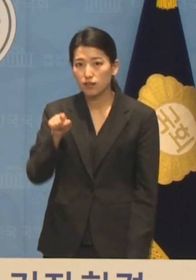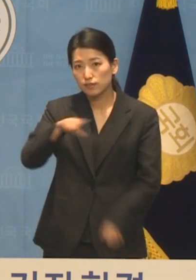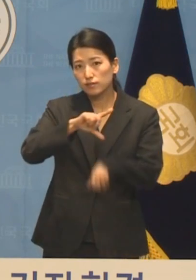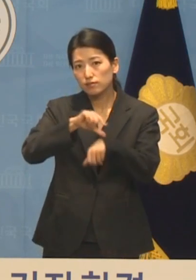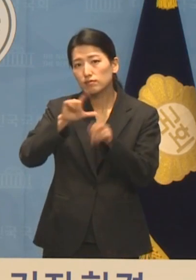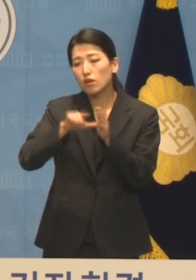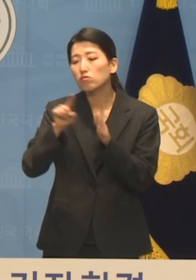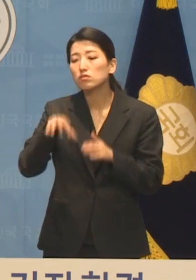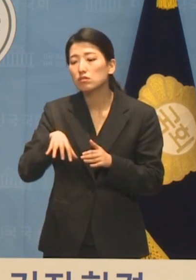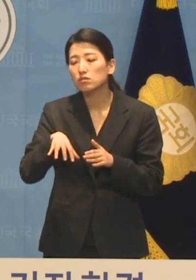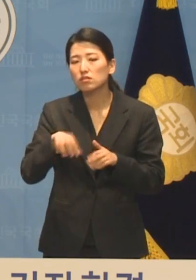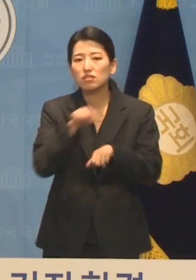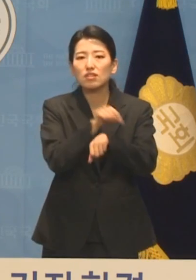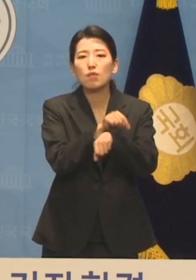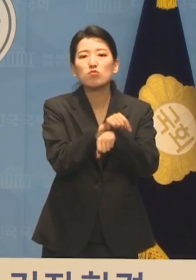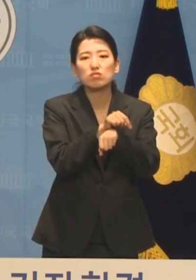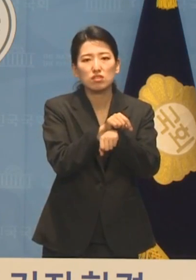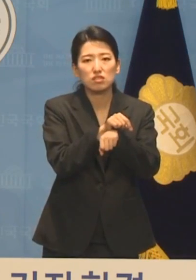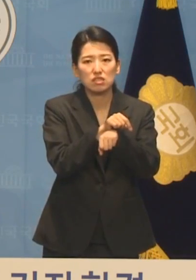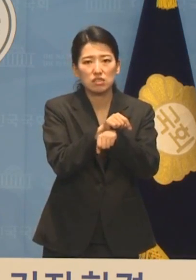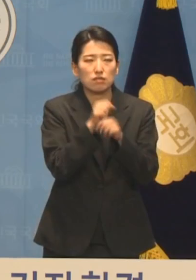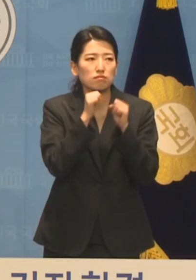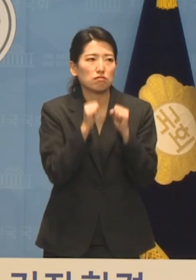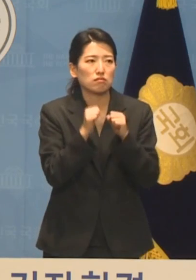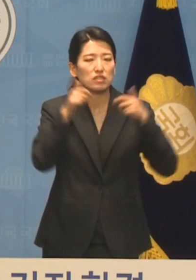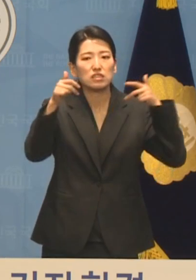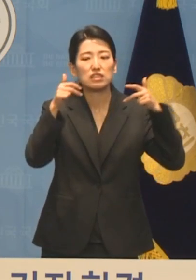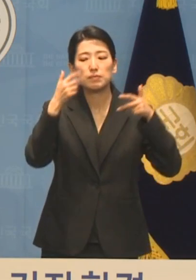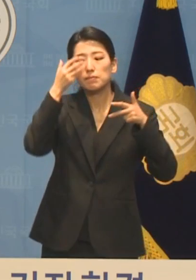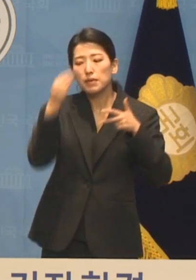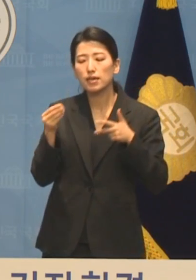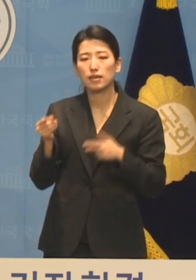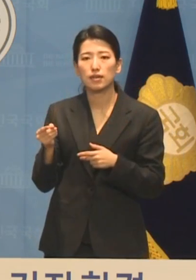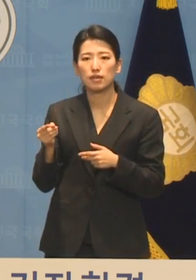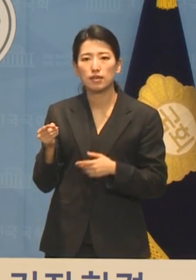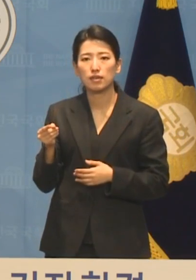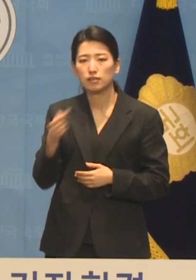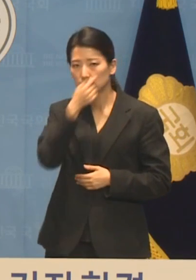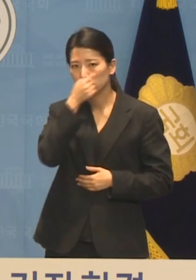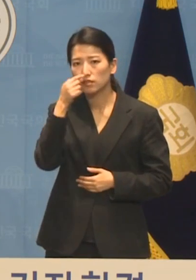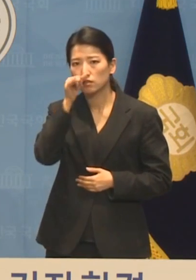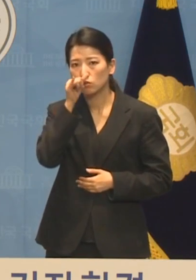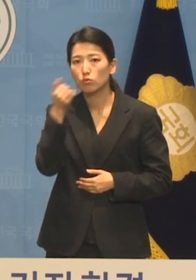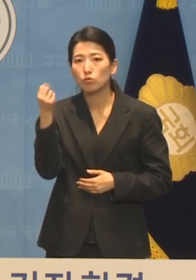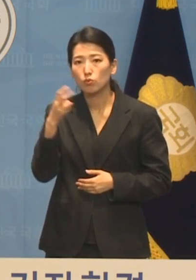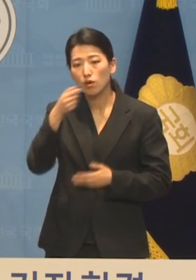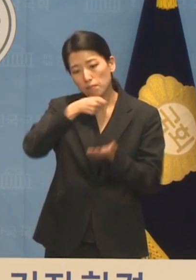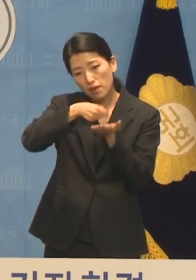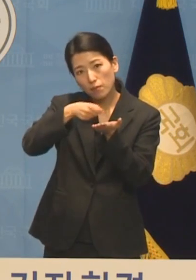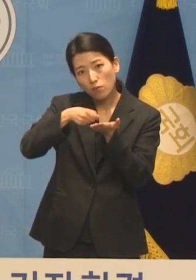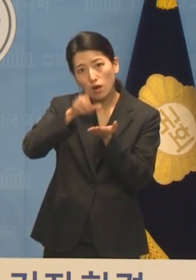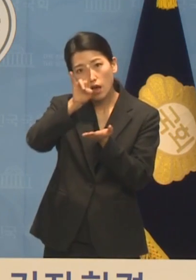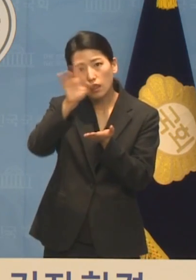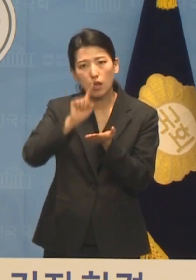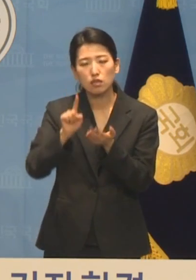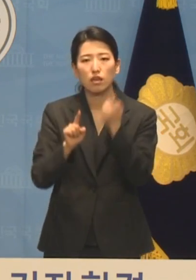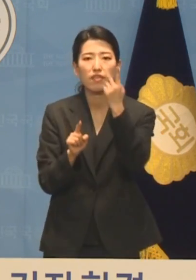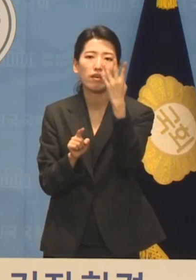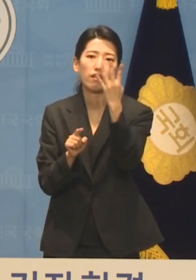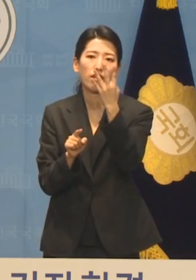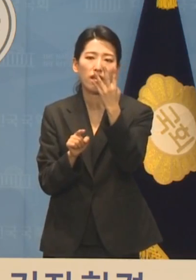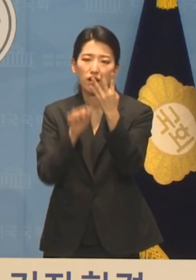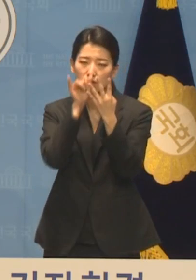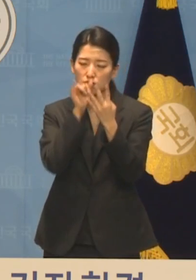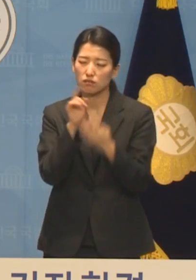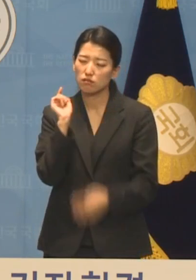의하여 확인됐습니다. 그리고 서로 다른 메모가 4가지 있었다는 국정원장의 법정 증언으로 허위 작성과 허위